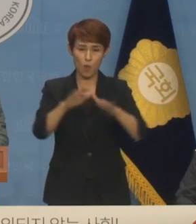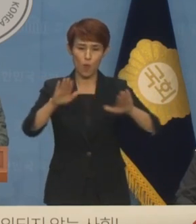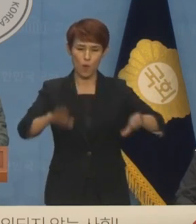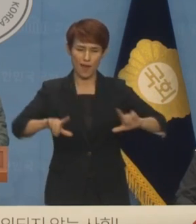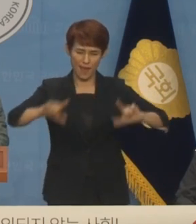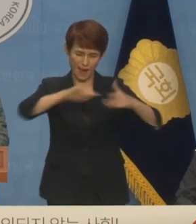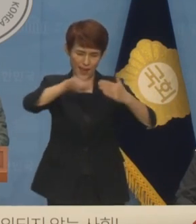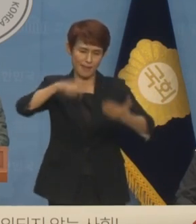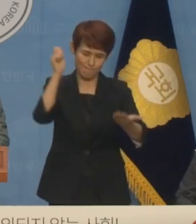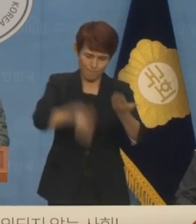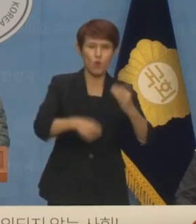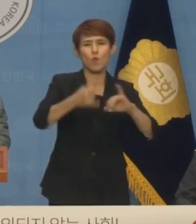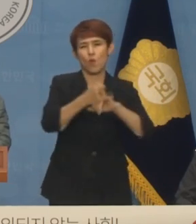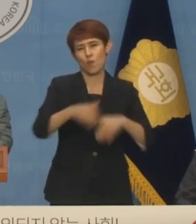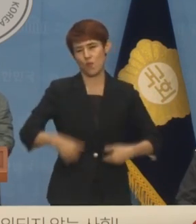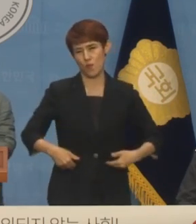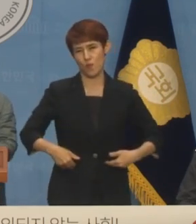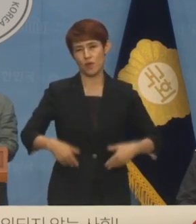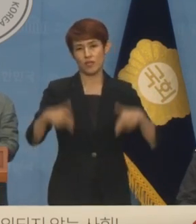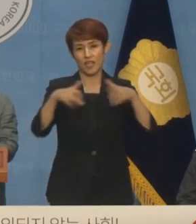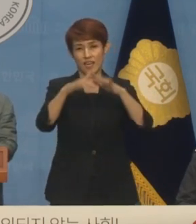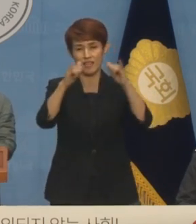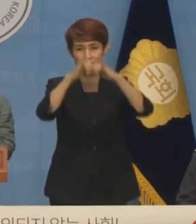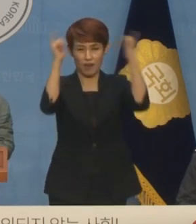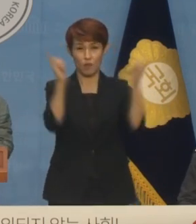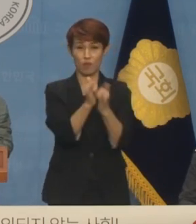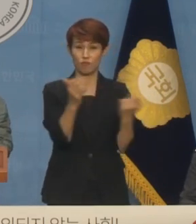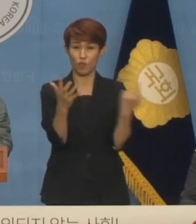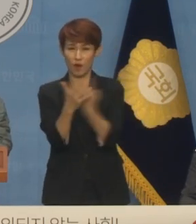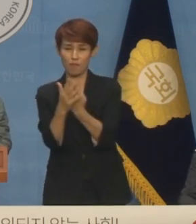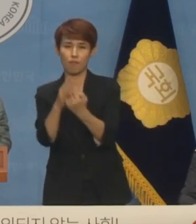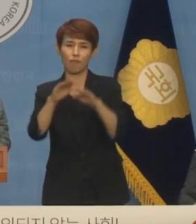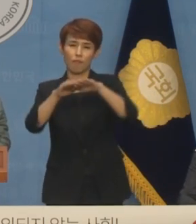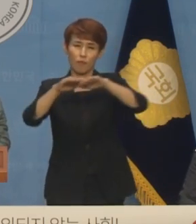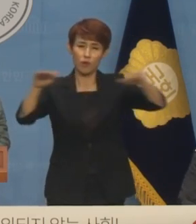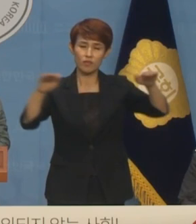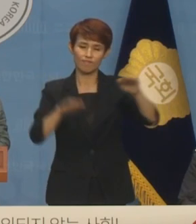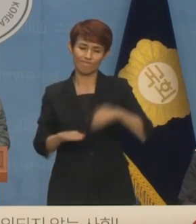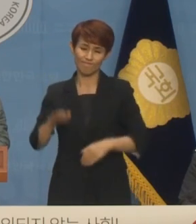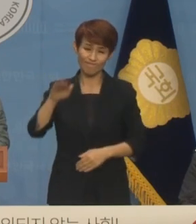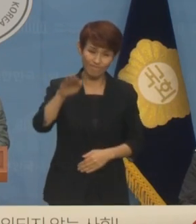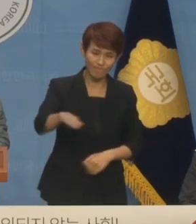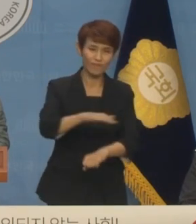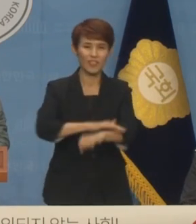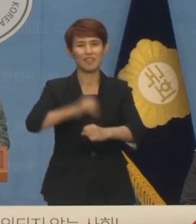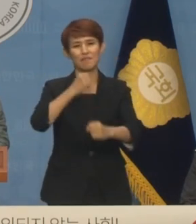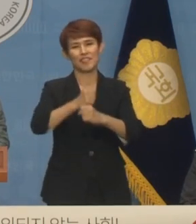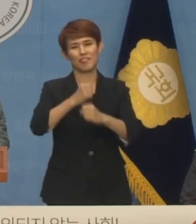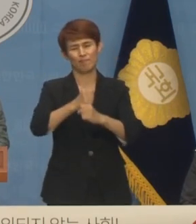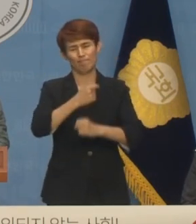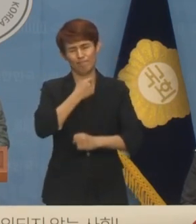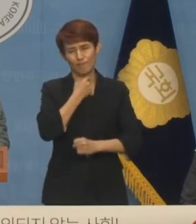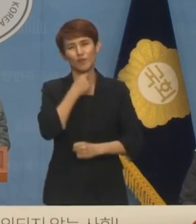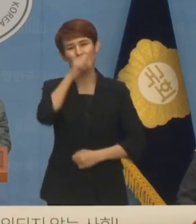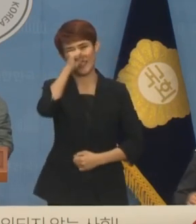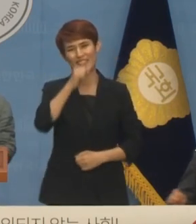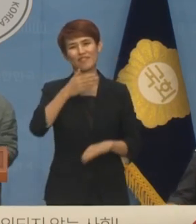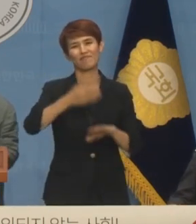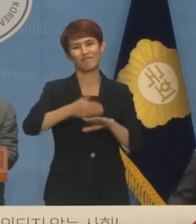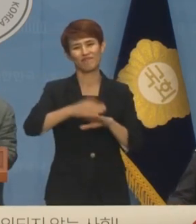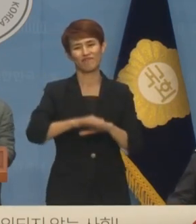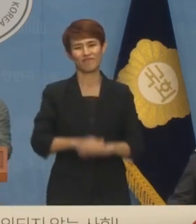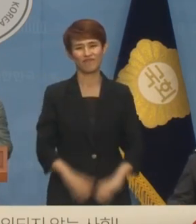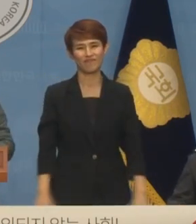통과됨으로써 장애인의 사회통합과 평등을 향한 첫걸음이 제도적으로 완성되기를 호소드립니다. 감사합니다.